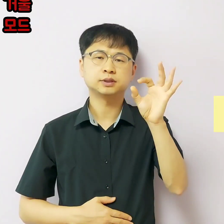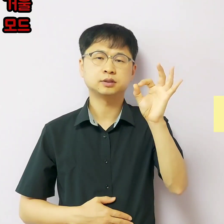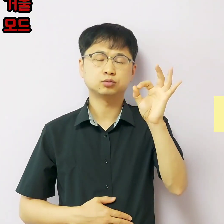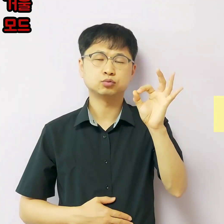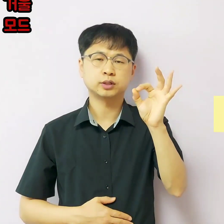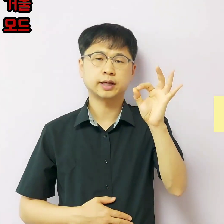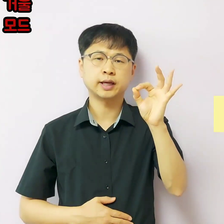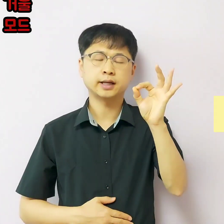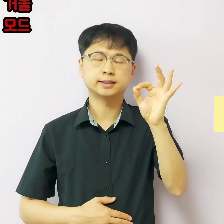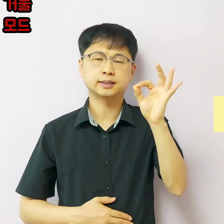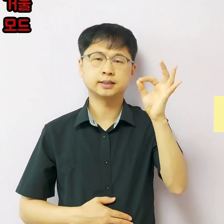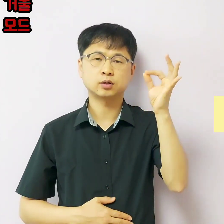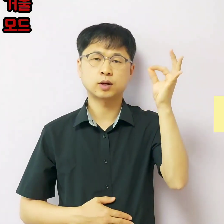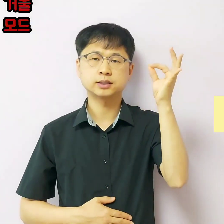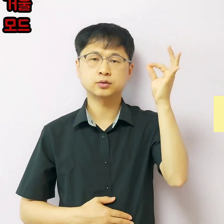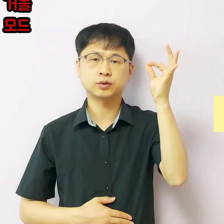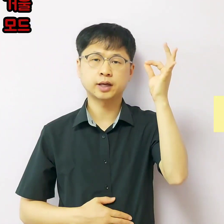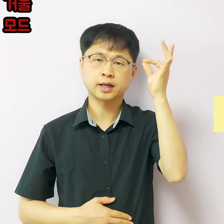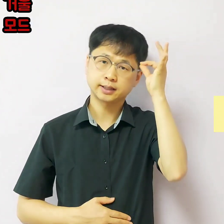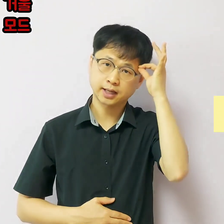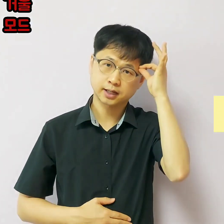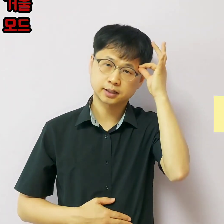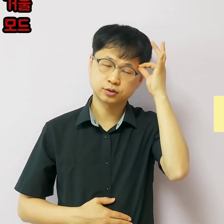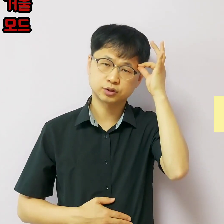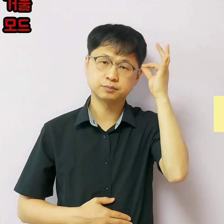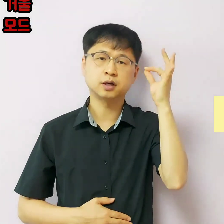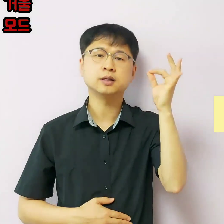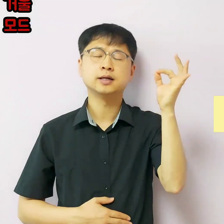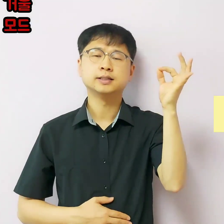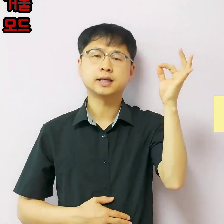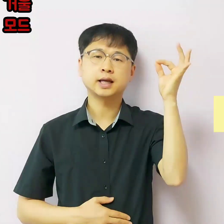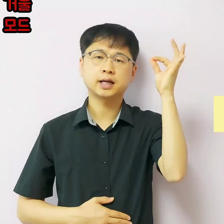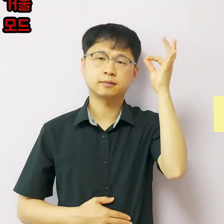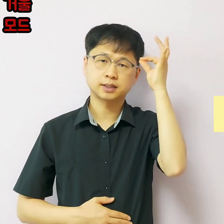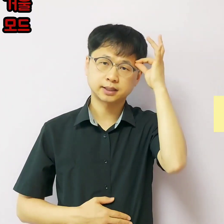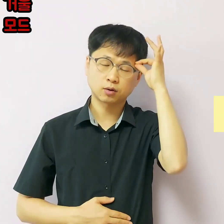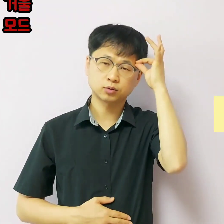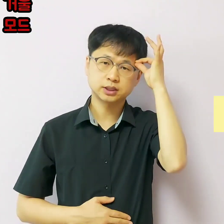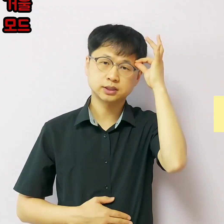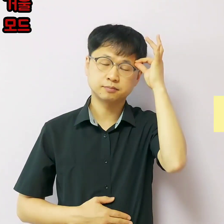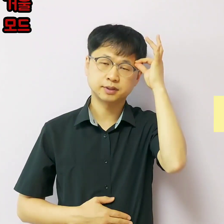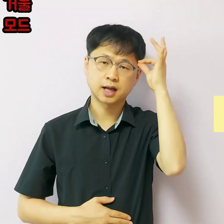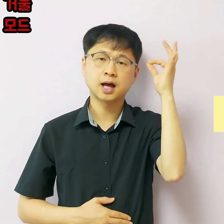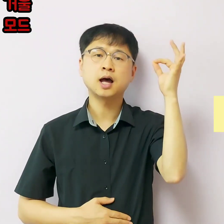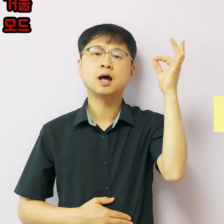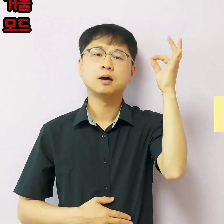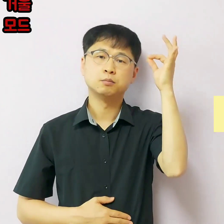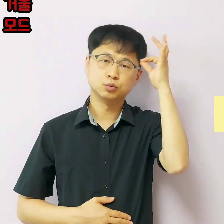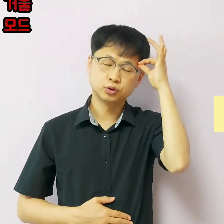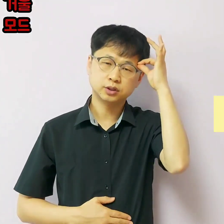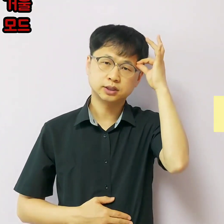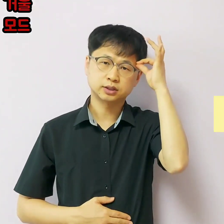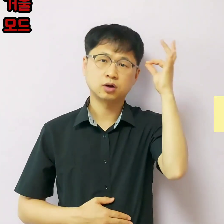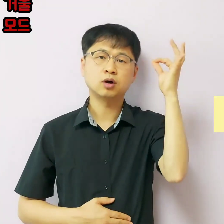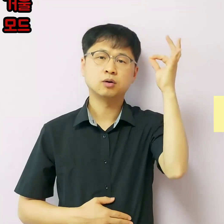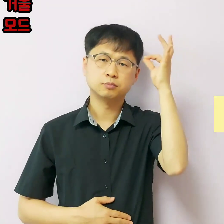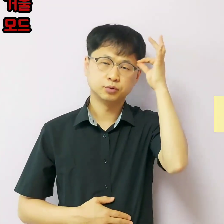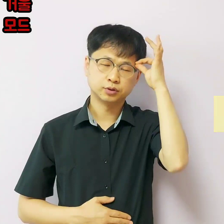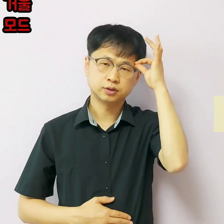검지를 둥글게 한 상태에서 관자놀이에 탁 대주시면 생각이 갑자기 딱 꽂히는 겁니다. 문득이죠.